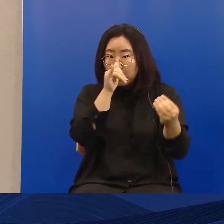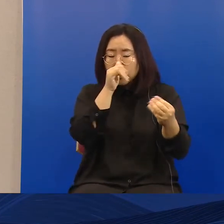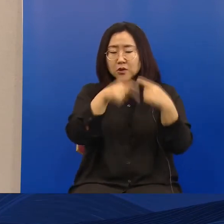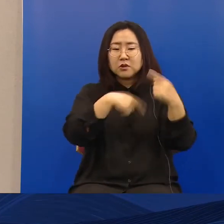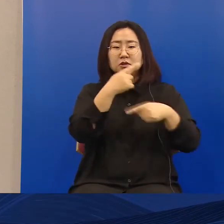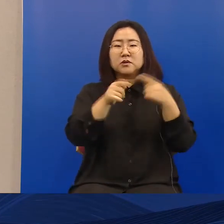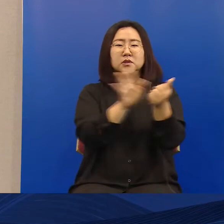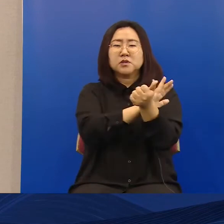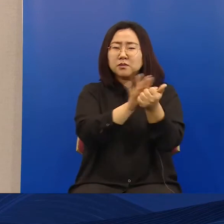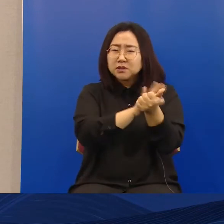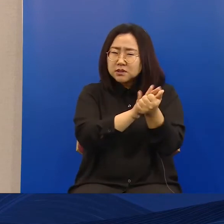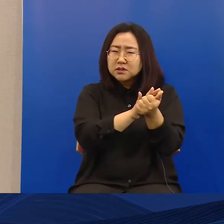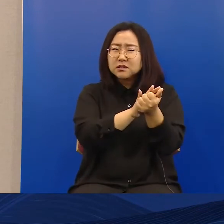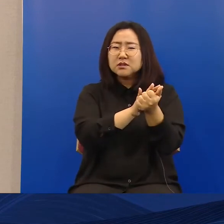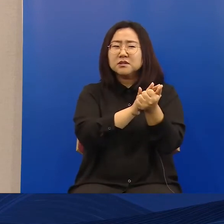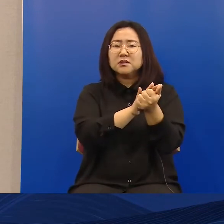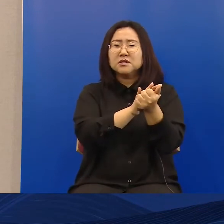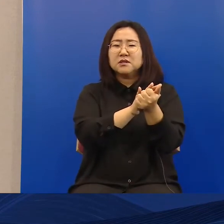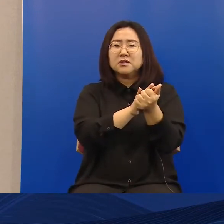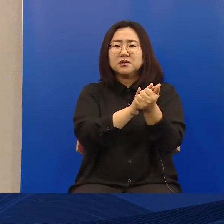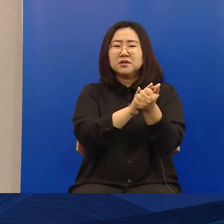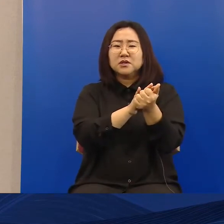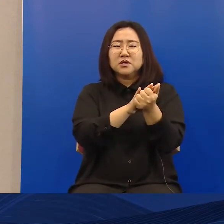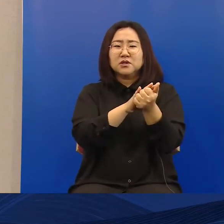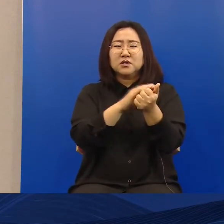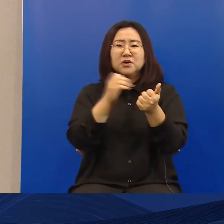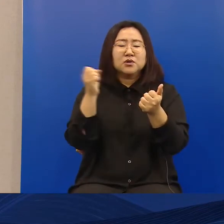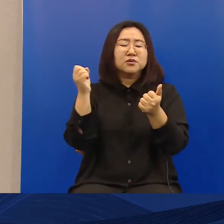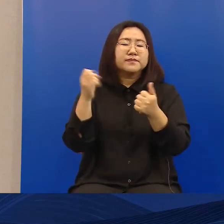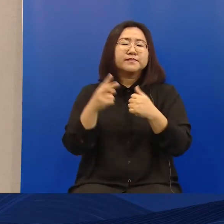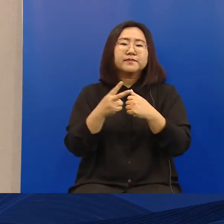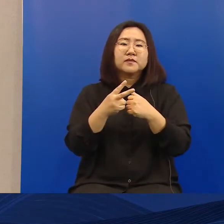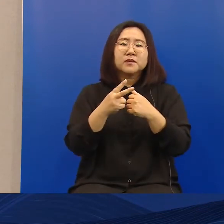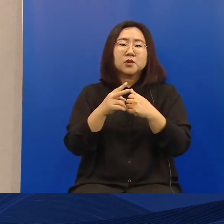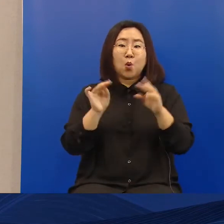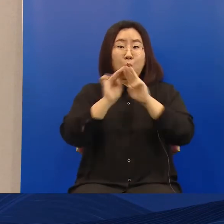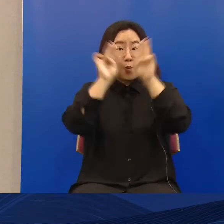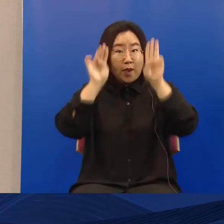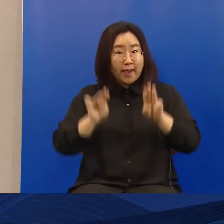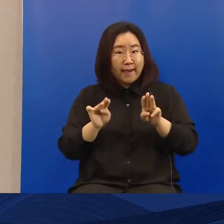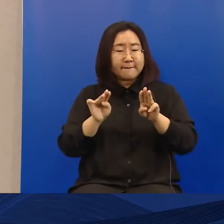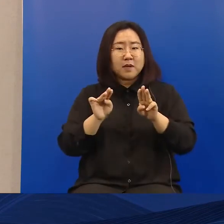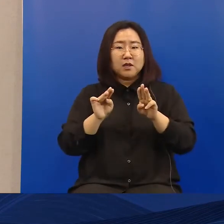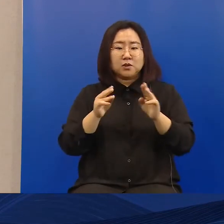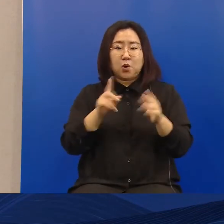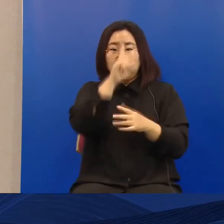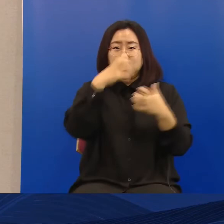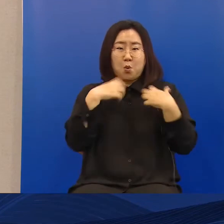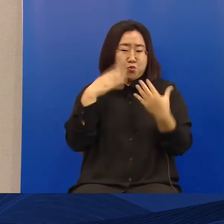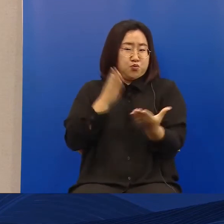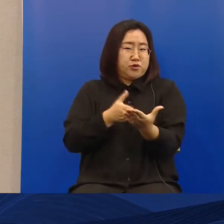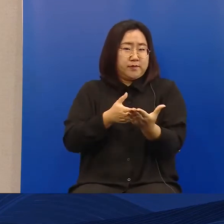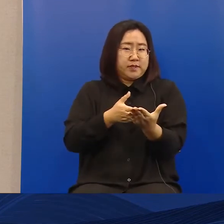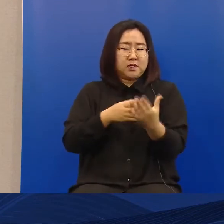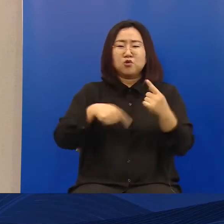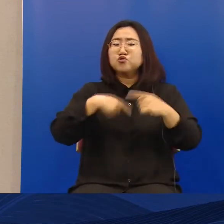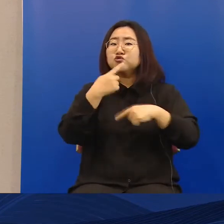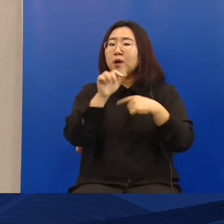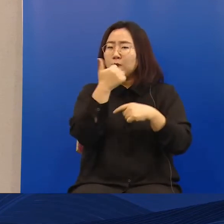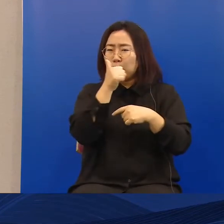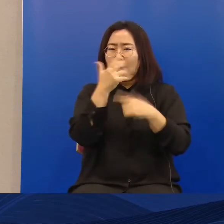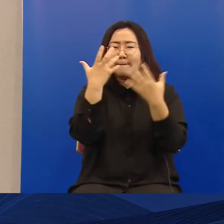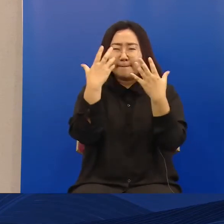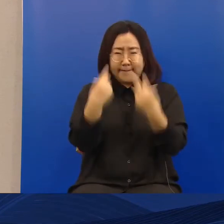TV, 공공서비스도 있고요. 뭐 인터넷 웨비나도 있습니다. 웹사이트, 정부 브리핑에서도 볼 수가 있죠.